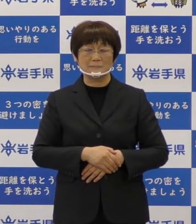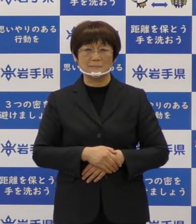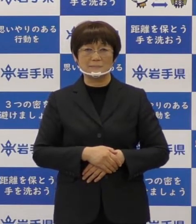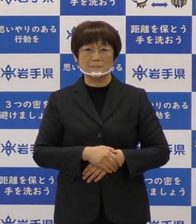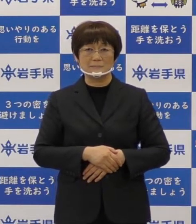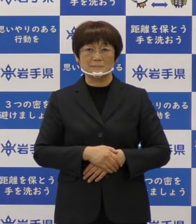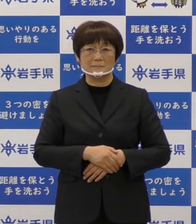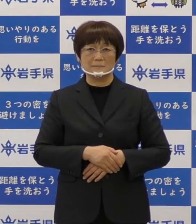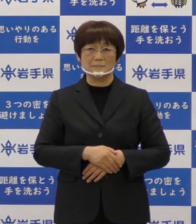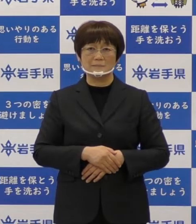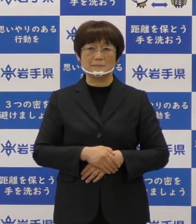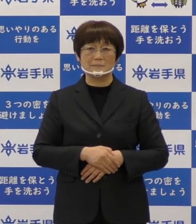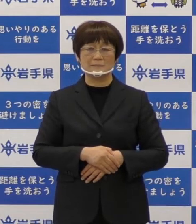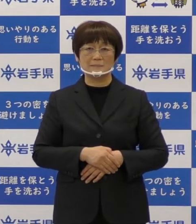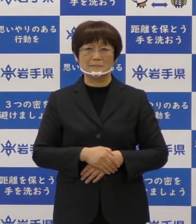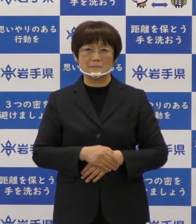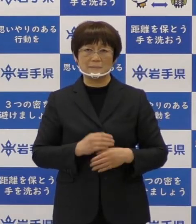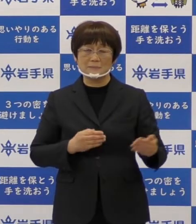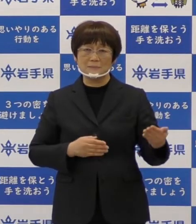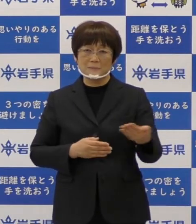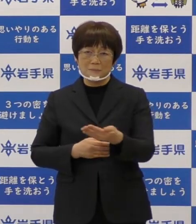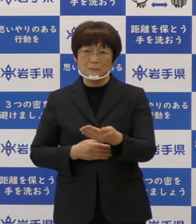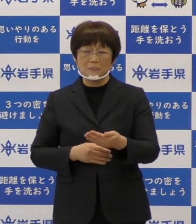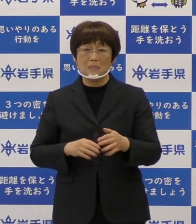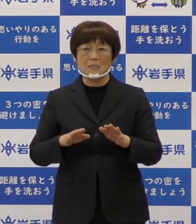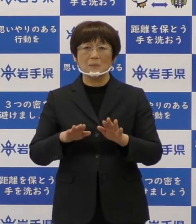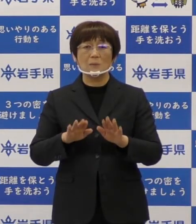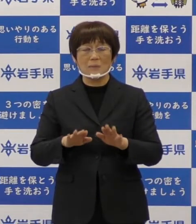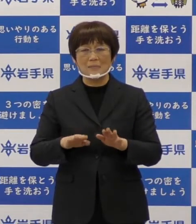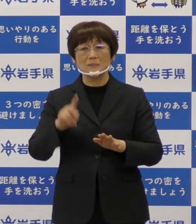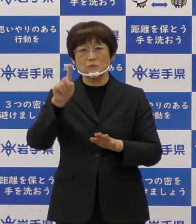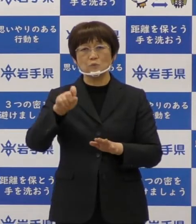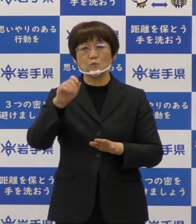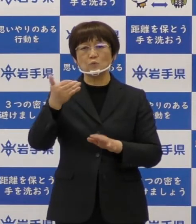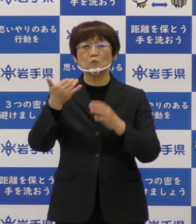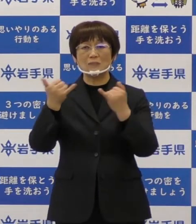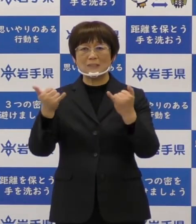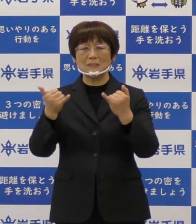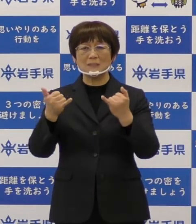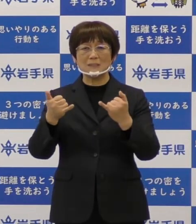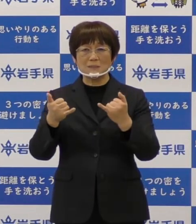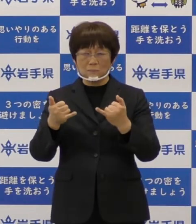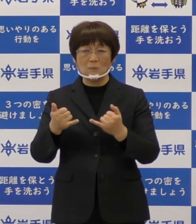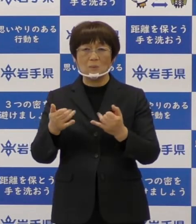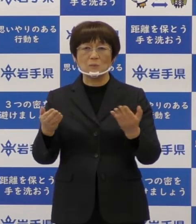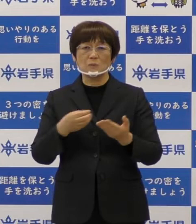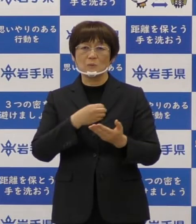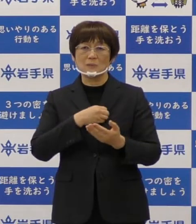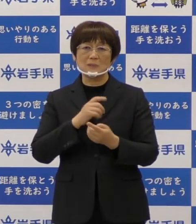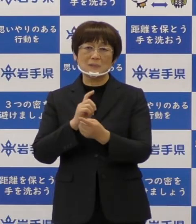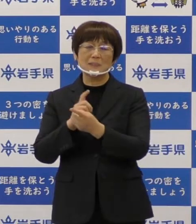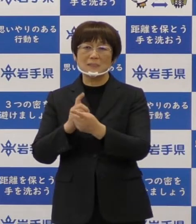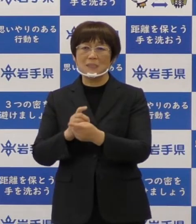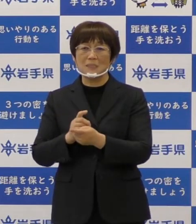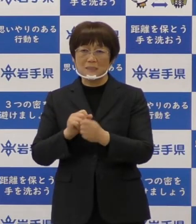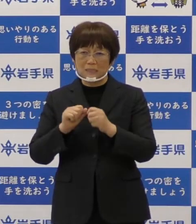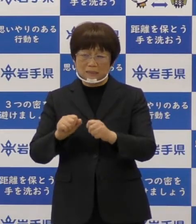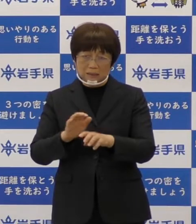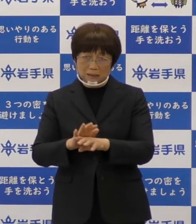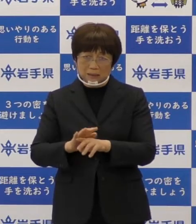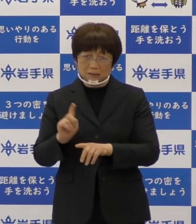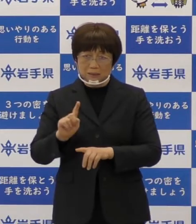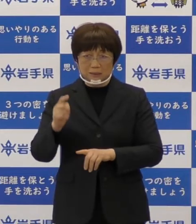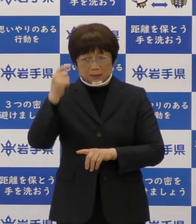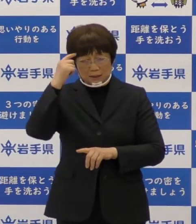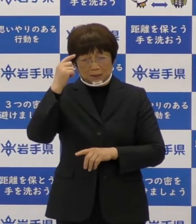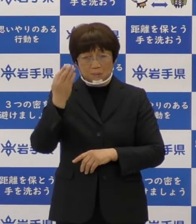今回の結果の、まあ、10人に対しての対応というか、なんか伝えることというのは特にない。 人数